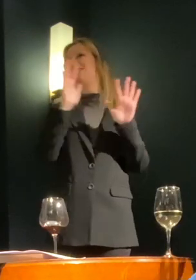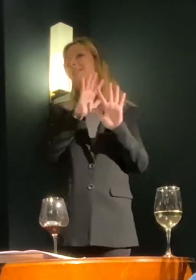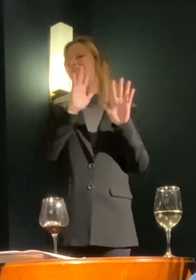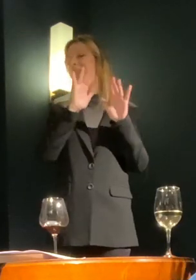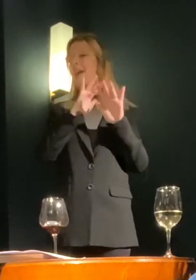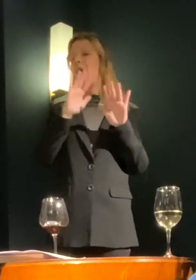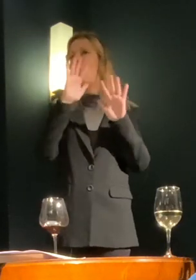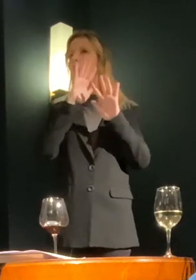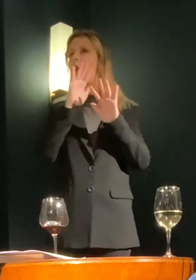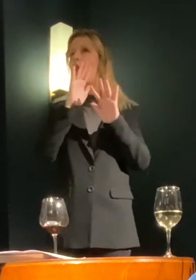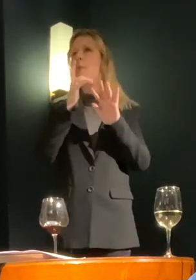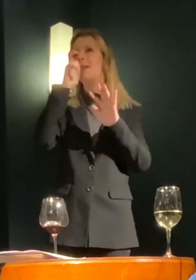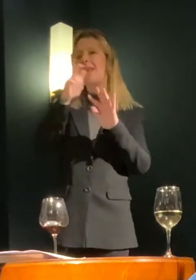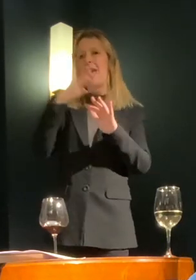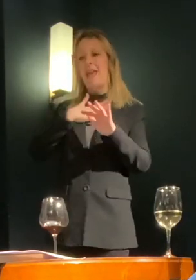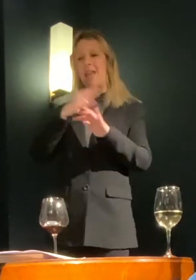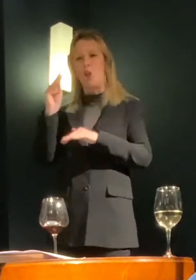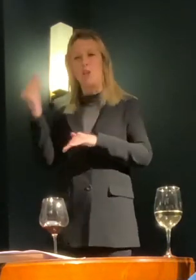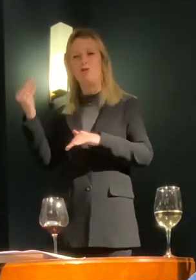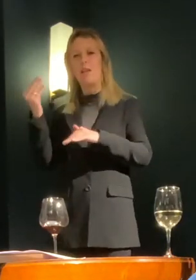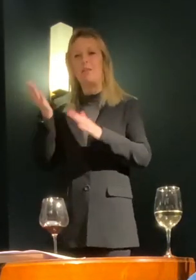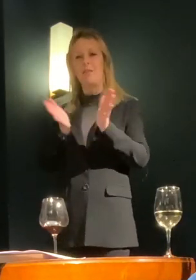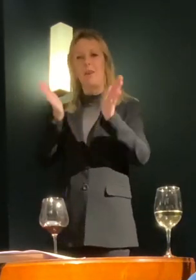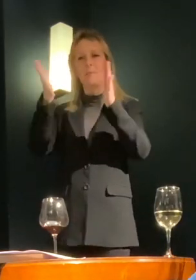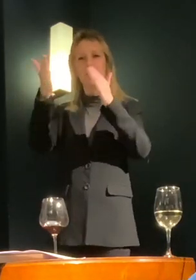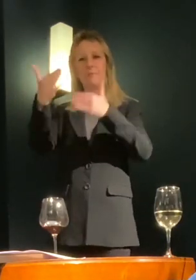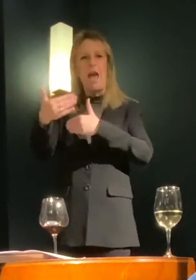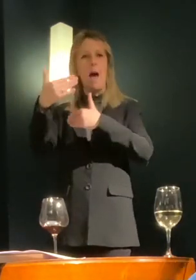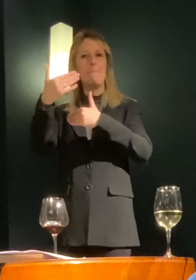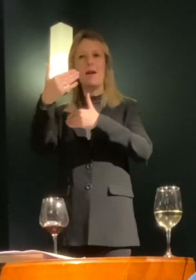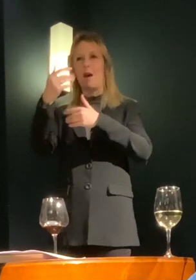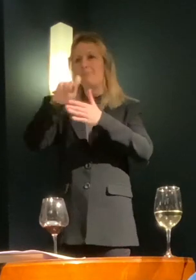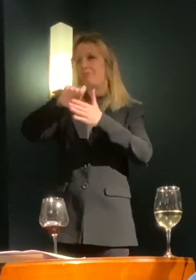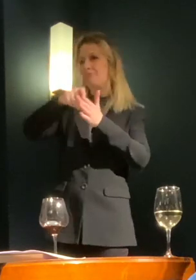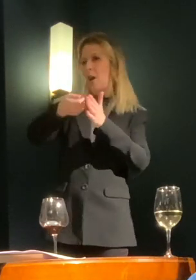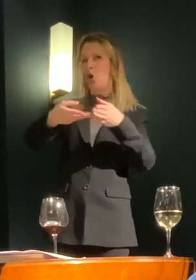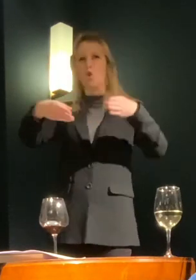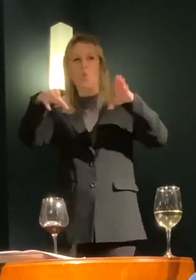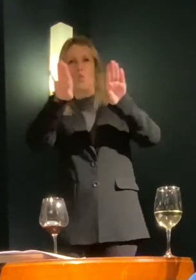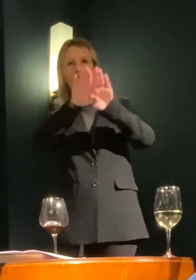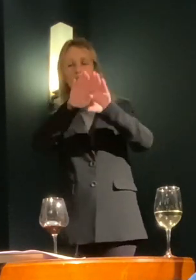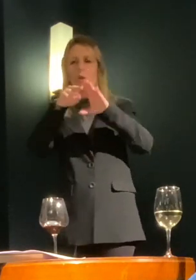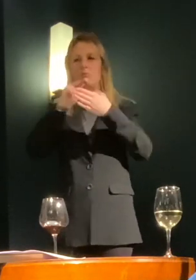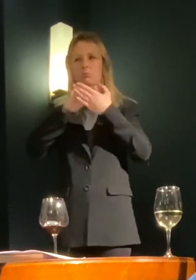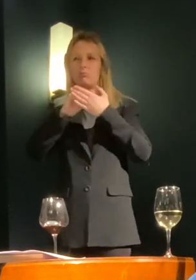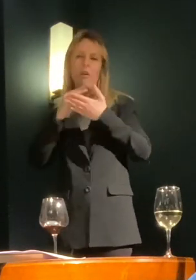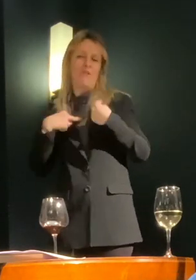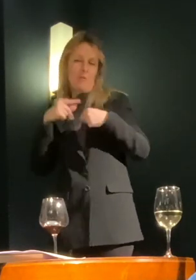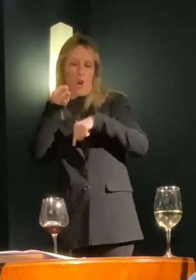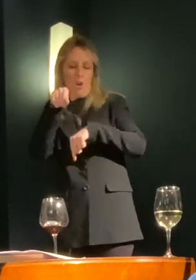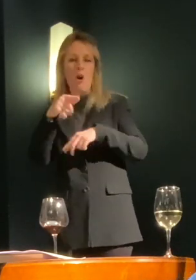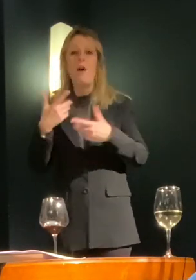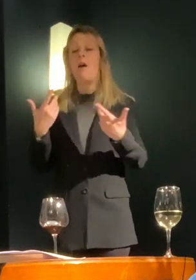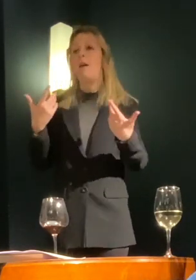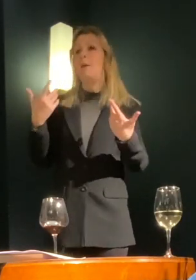vivono chiusi nella loro cameretta, vivono un po' schermati da quello che è il mondo degli adulti o da quello che è il mondo degli estranei, perché sentono sempre tutto un po' come